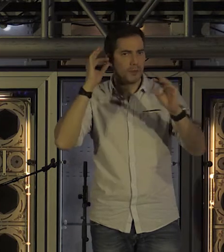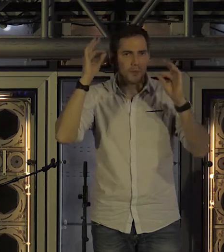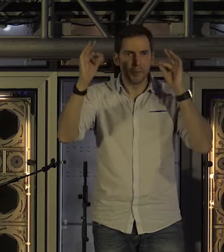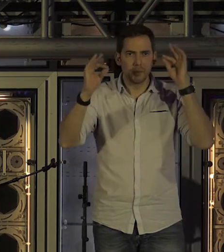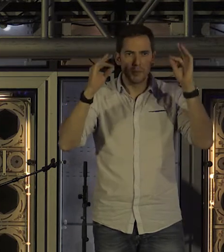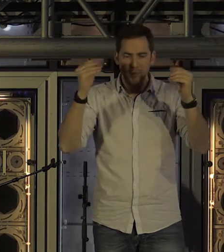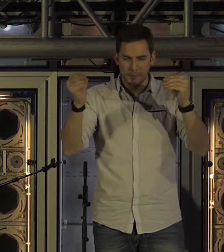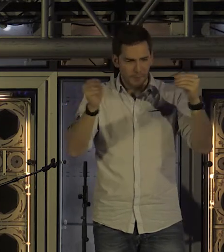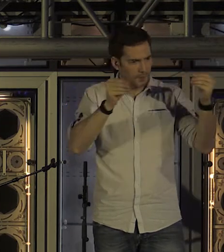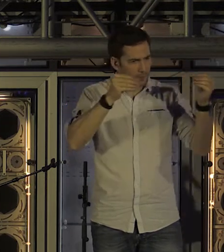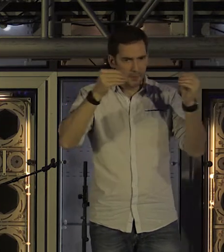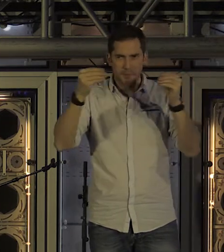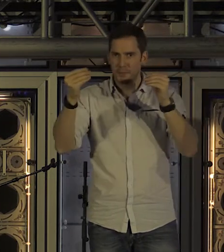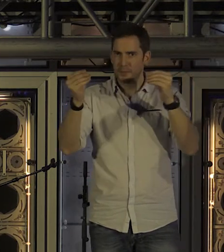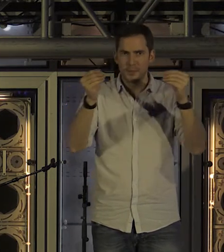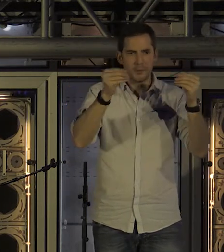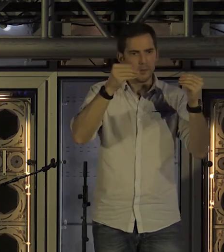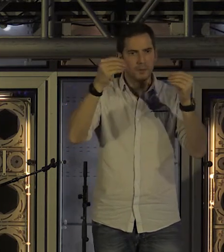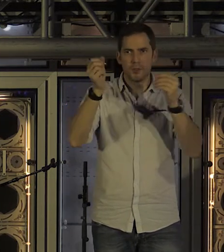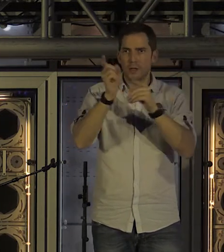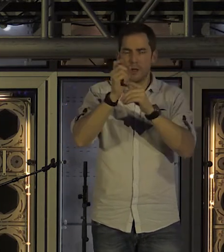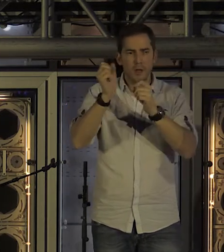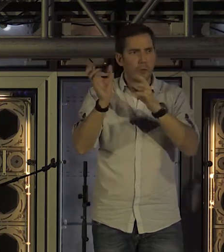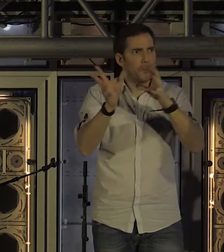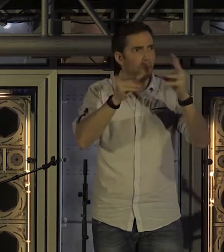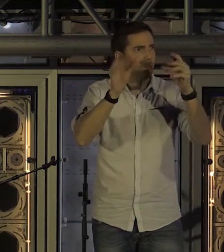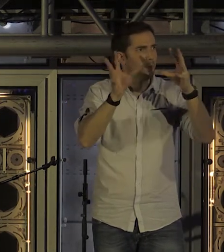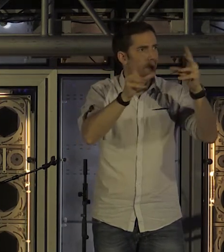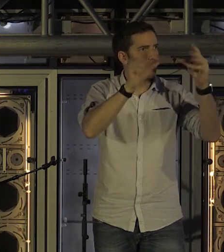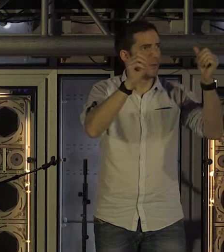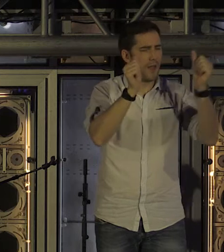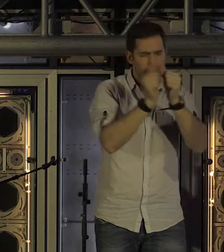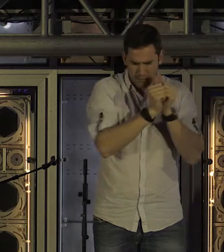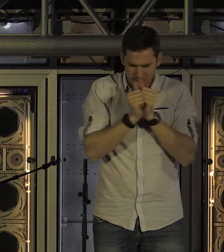du fanion. Brûle, brûle, brûle, brûle avec